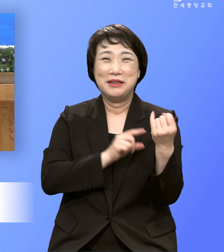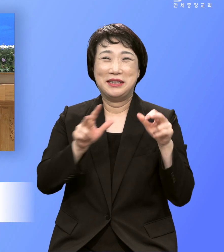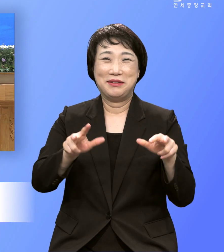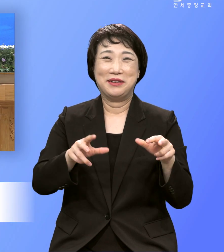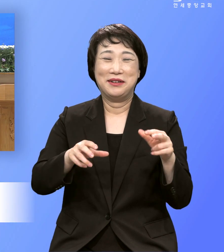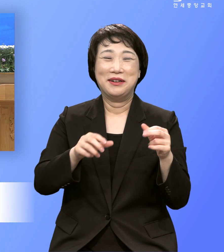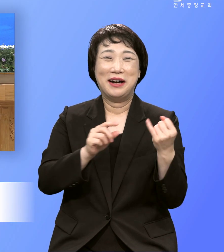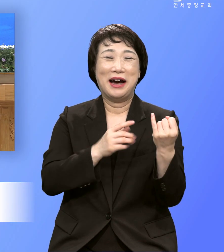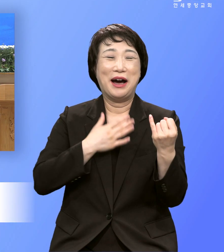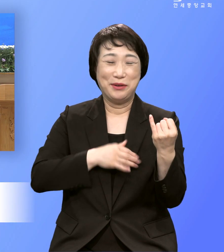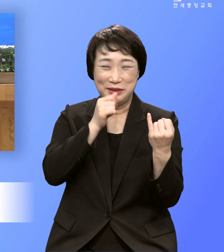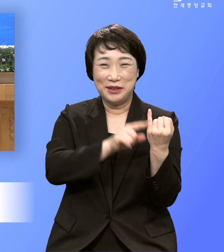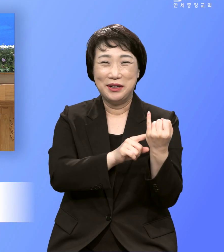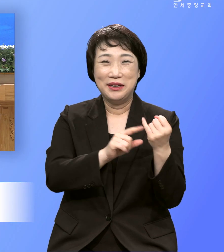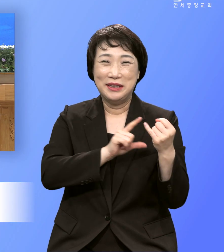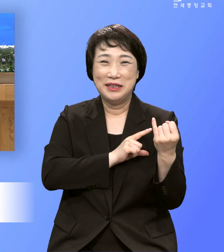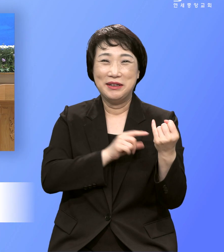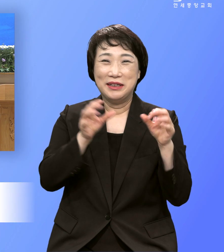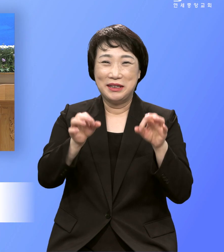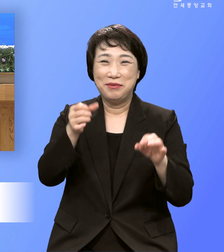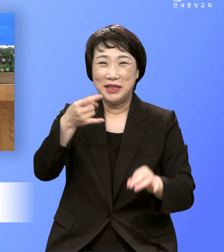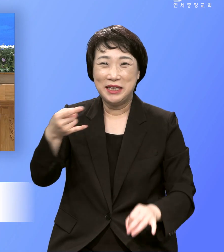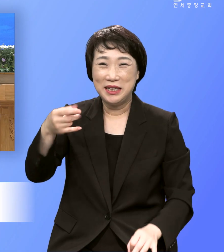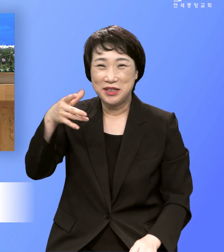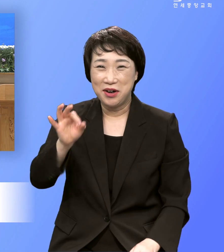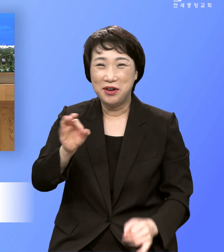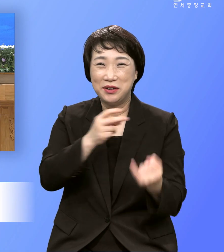김희정 여기 있어요.